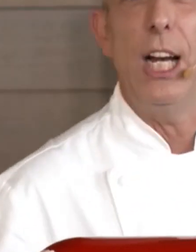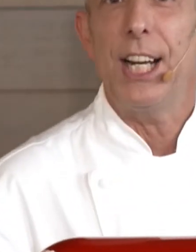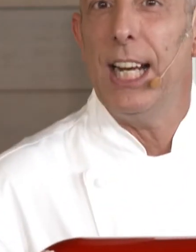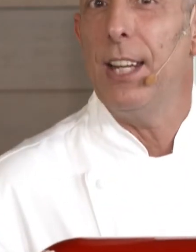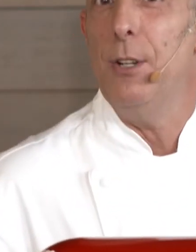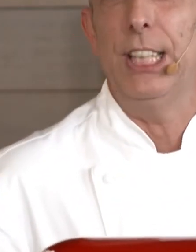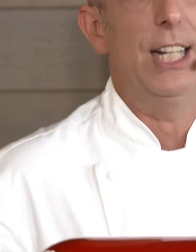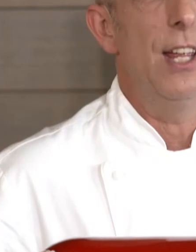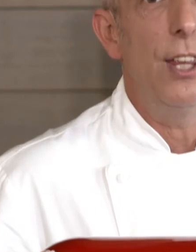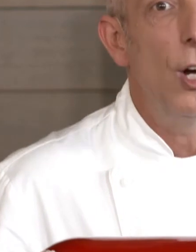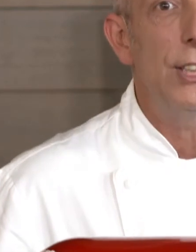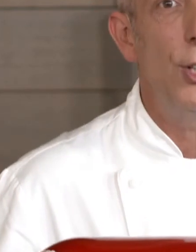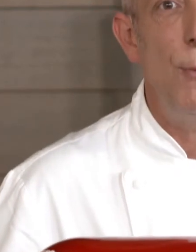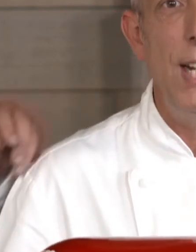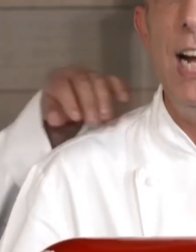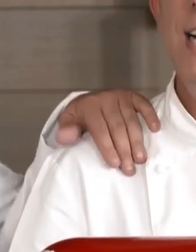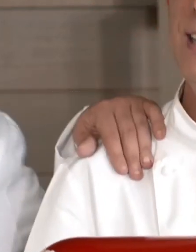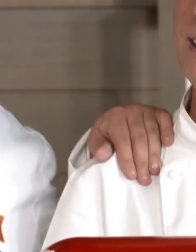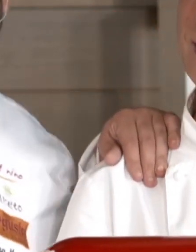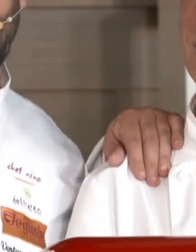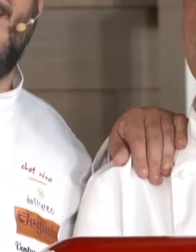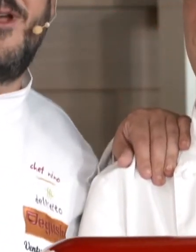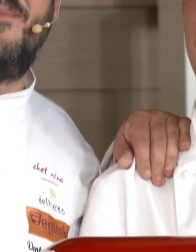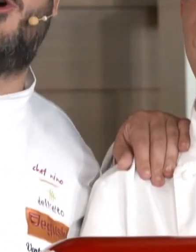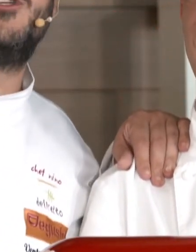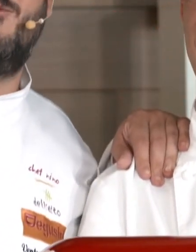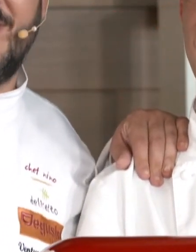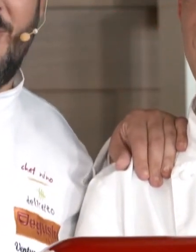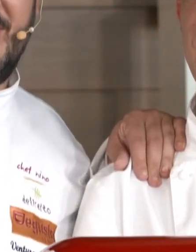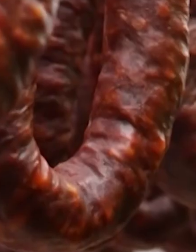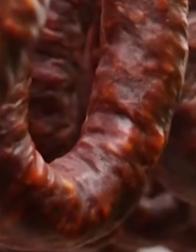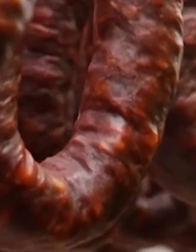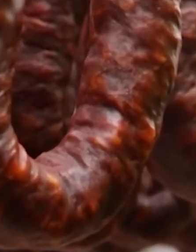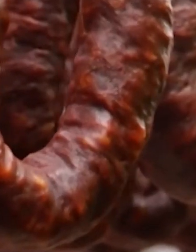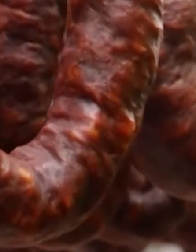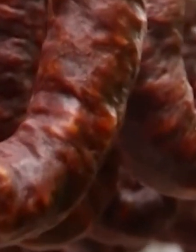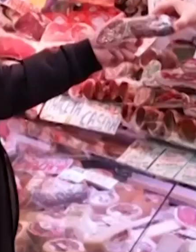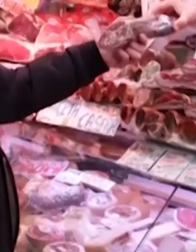Y toda la riqueza de nuestra tradición gastronómica para dejarte con el mejor sabor de boca.